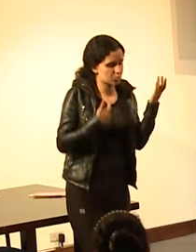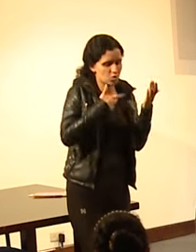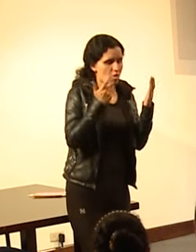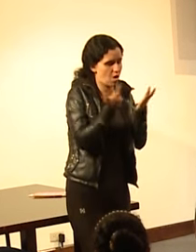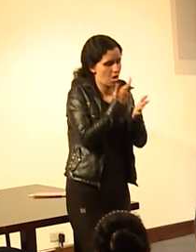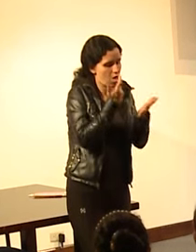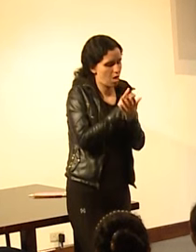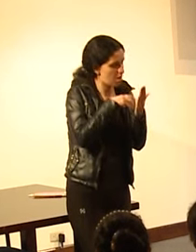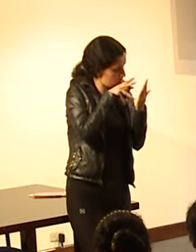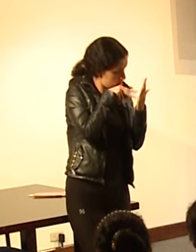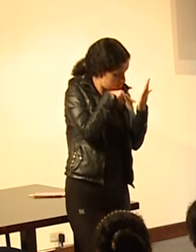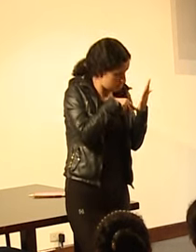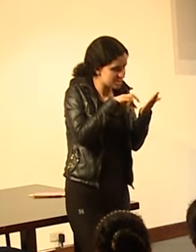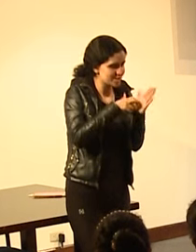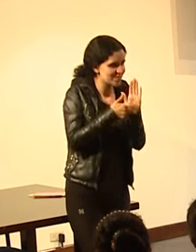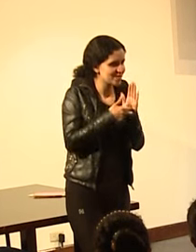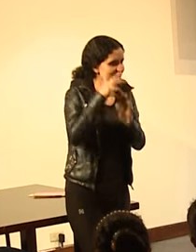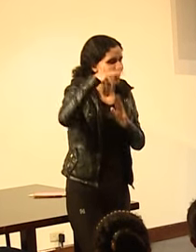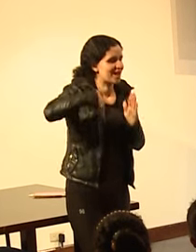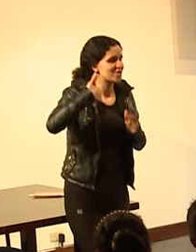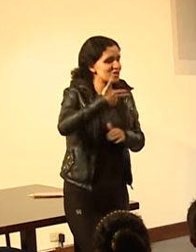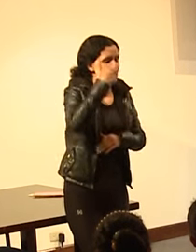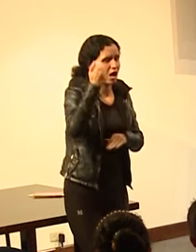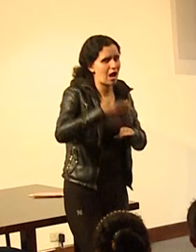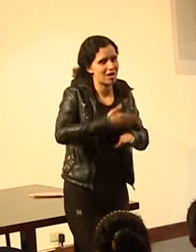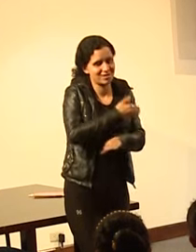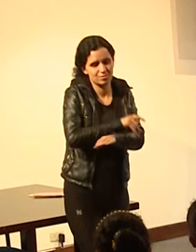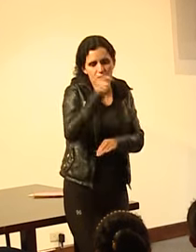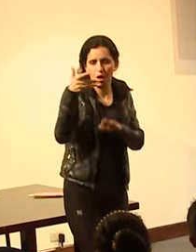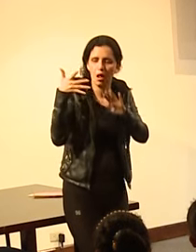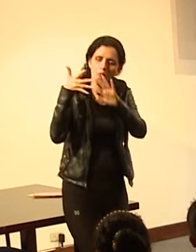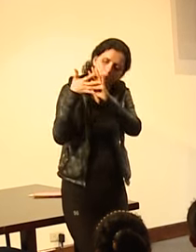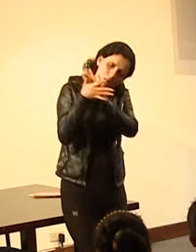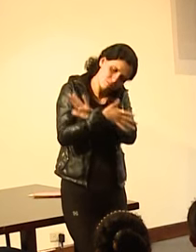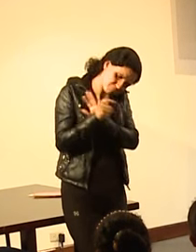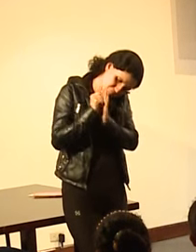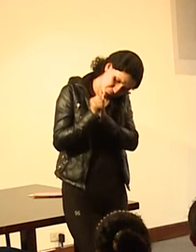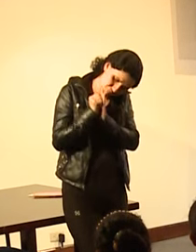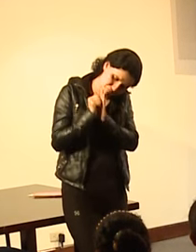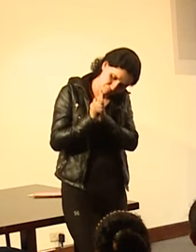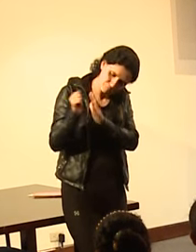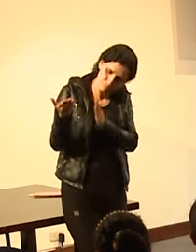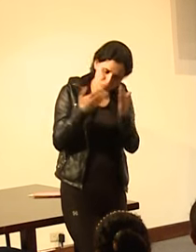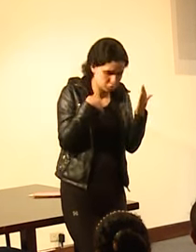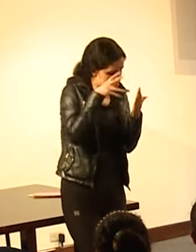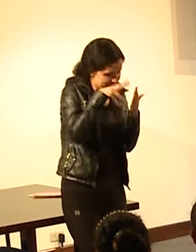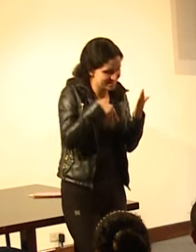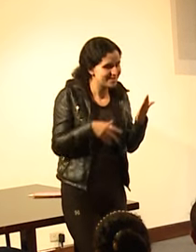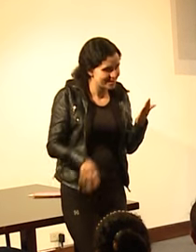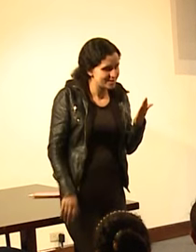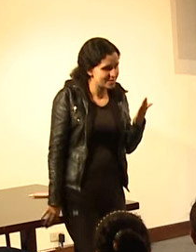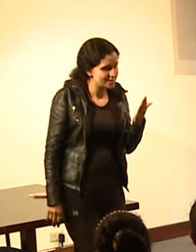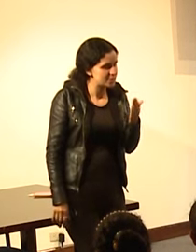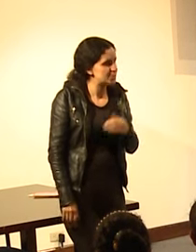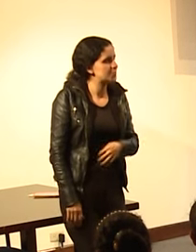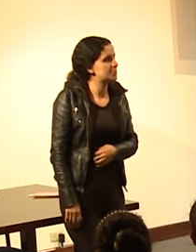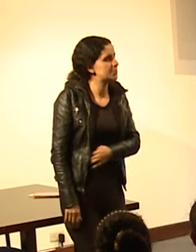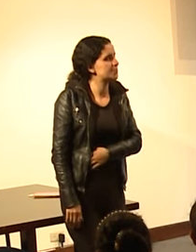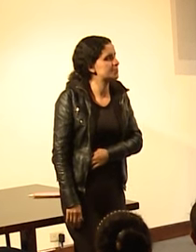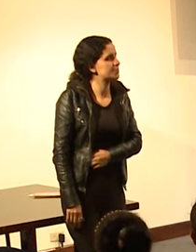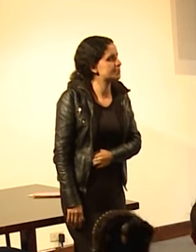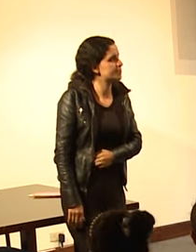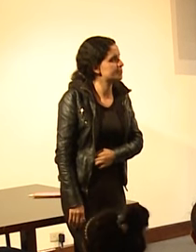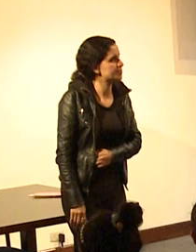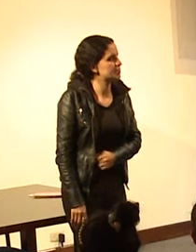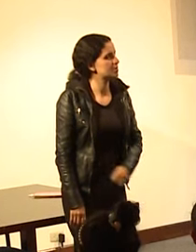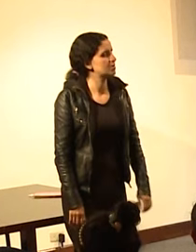está ¿qué haciendo? Pues leyendo una historia que alguien narró, que se puso a contar. Y se dan cuenta que es un poco lo mismo, fíjense que uno no tiene que ir muy